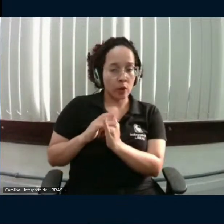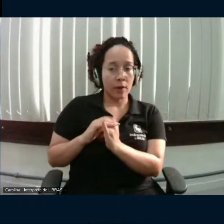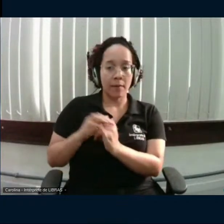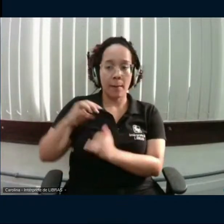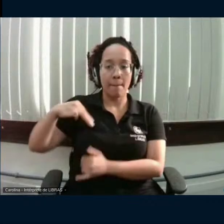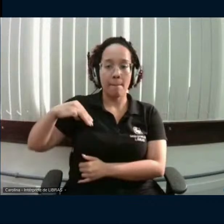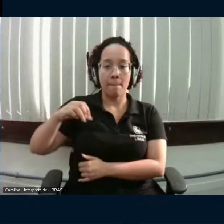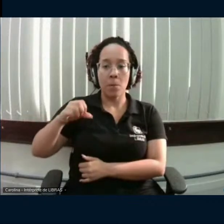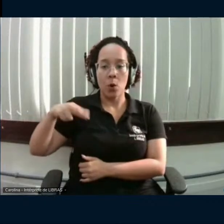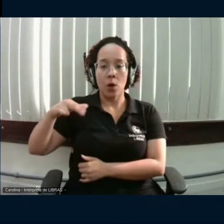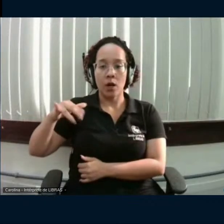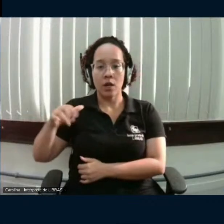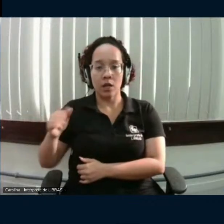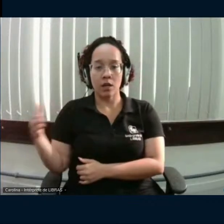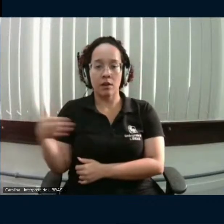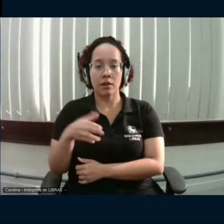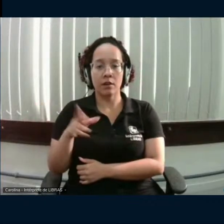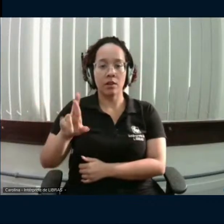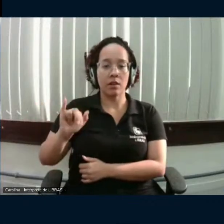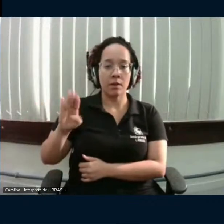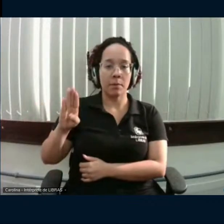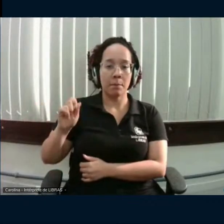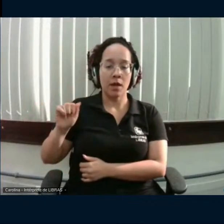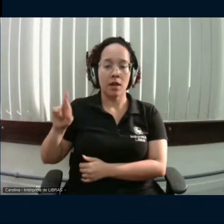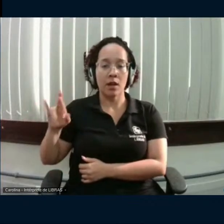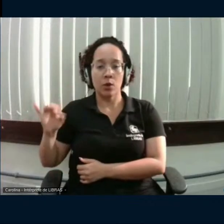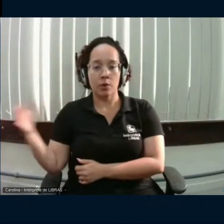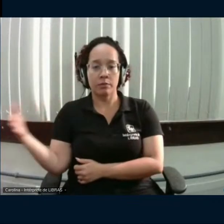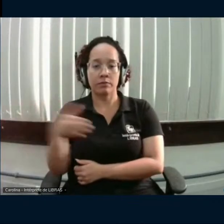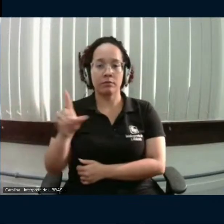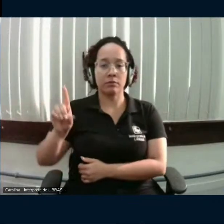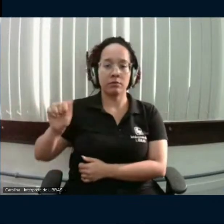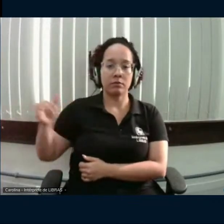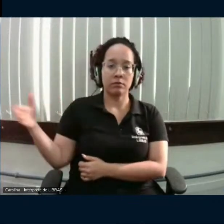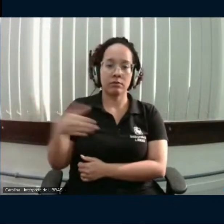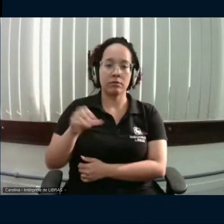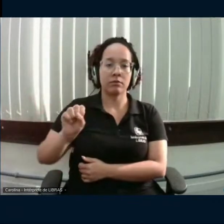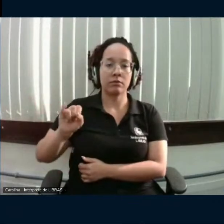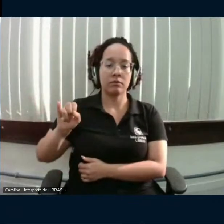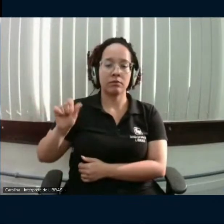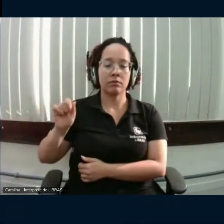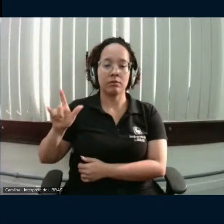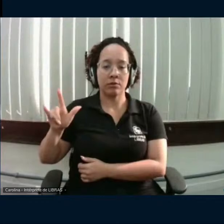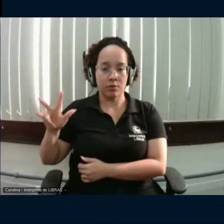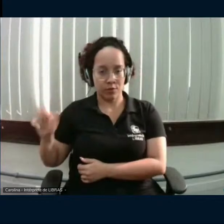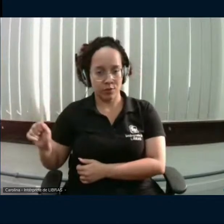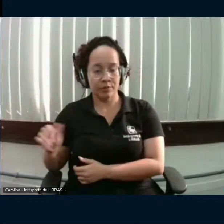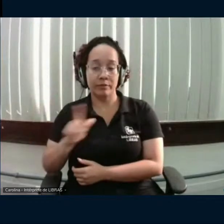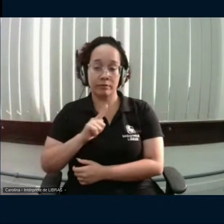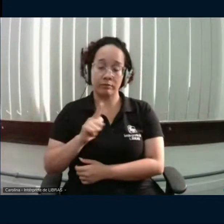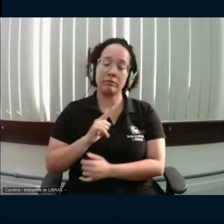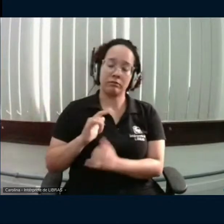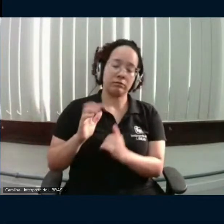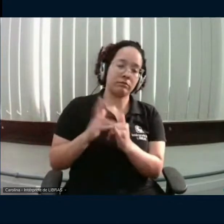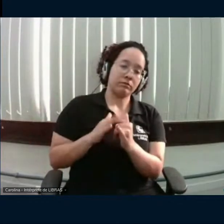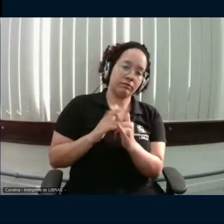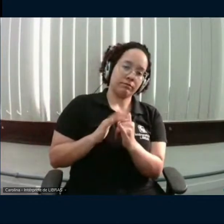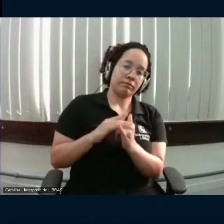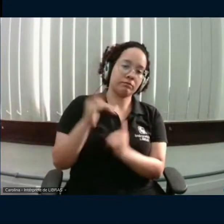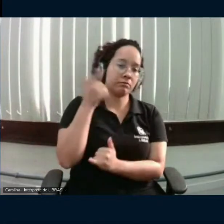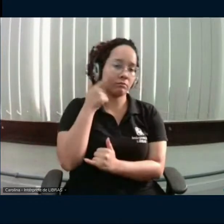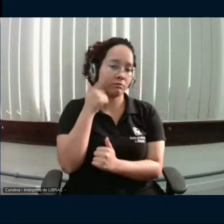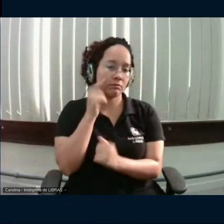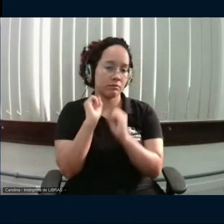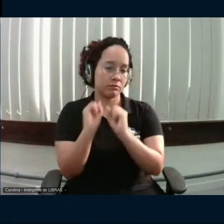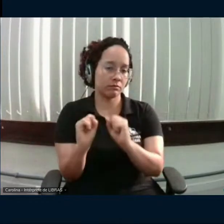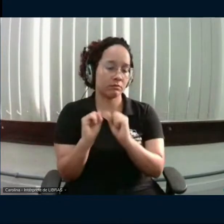da Silva, Observatório do Ensino Médio, e vai estar disponível, já está lá disponível também as outras mesas,